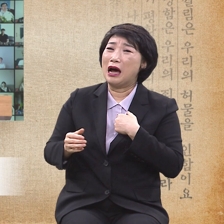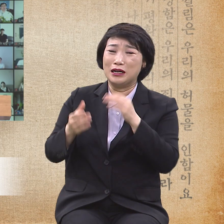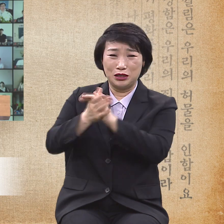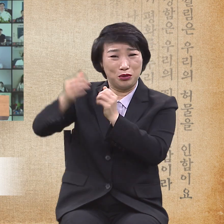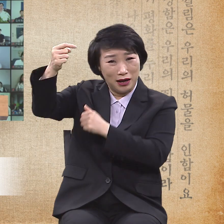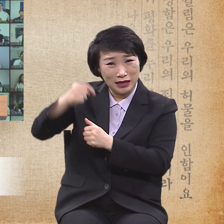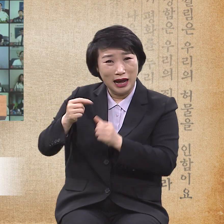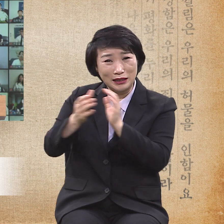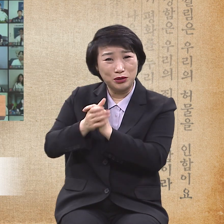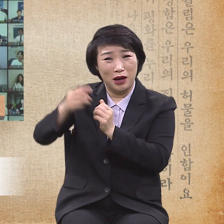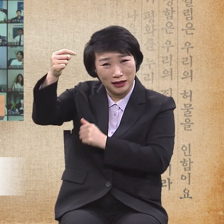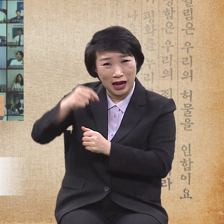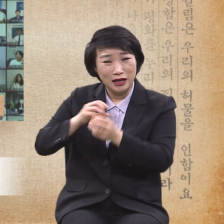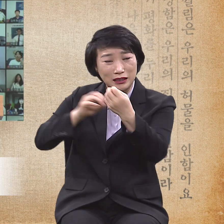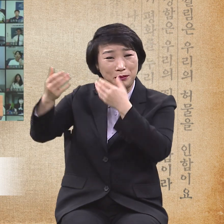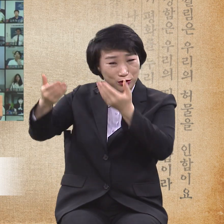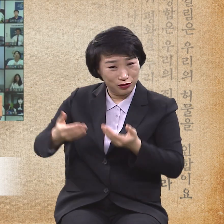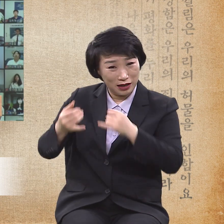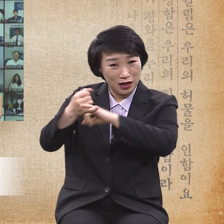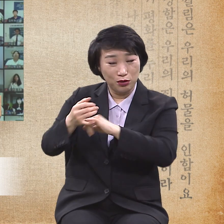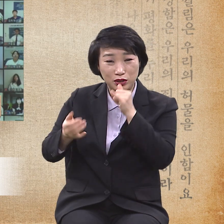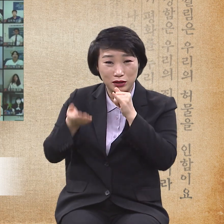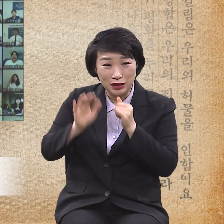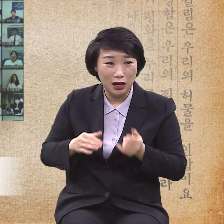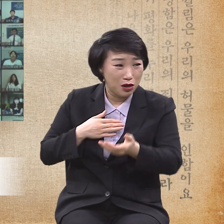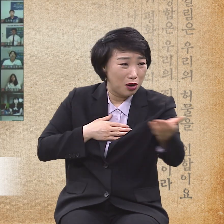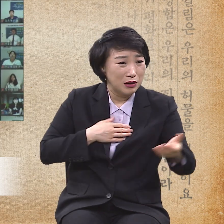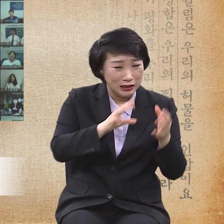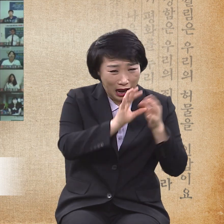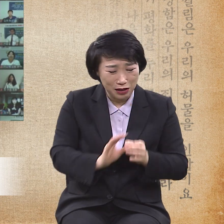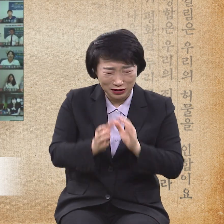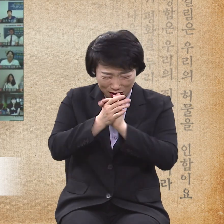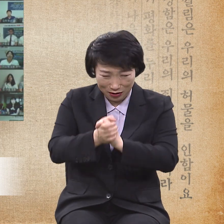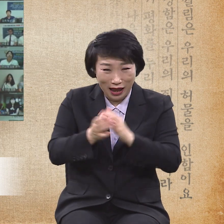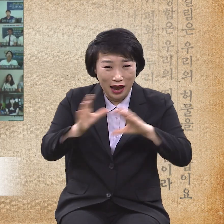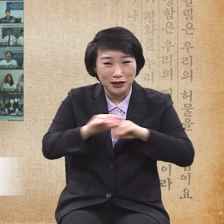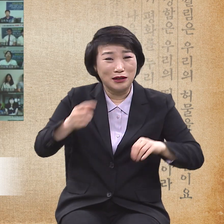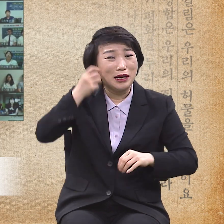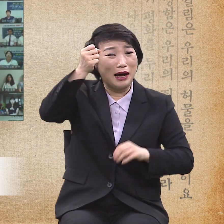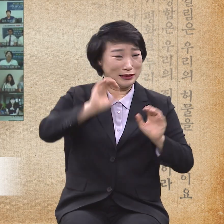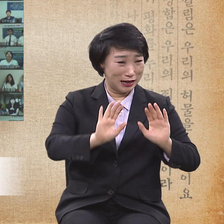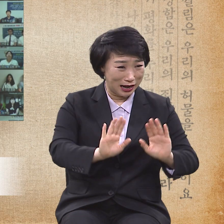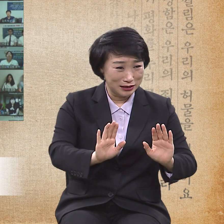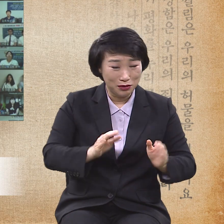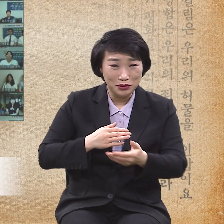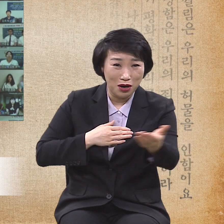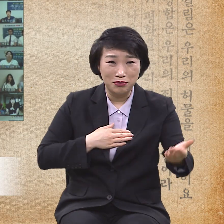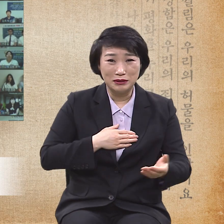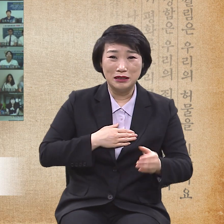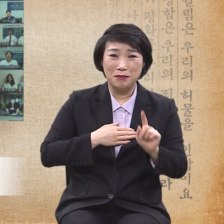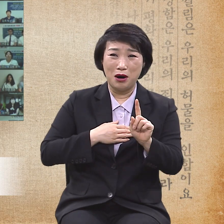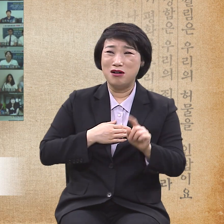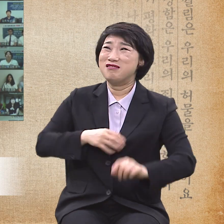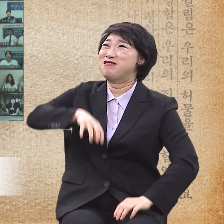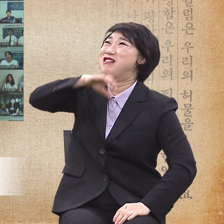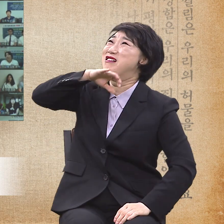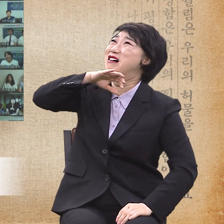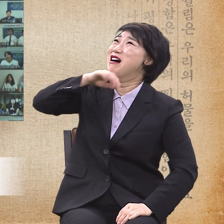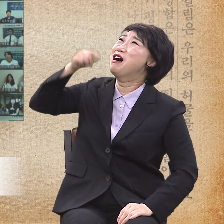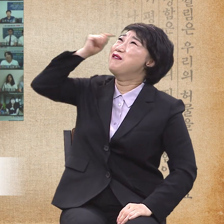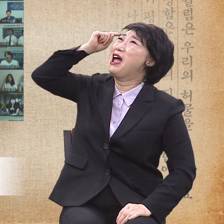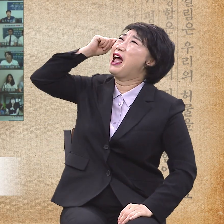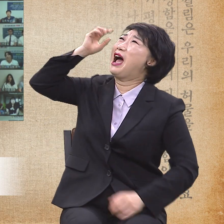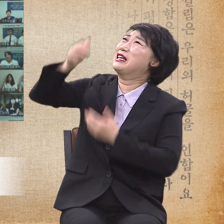기도하라 구하라 주시마 했는데 끝까지 기도해서 해결하려고 오는 것이 아니라 그냥 원망하고